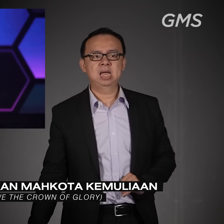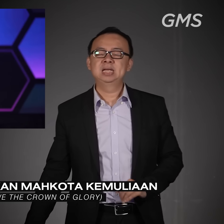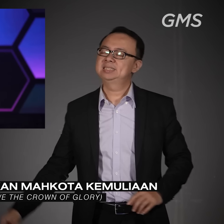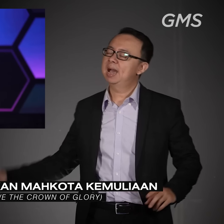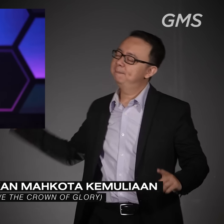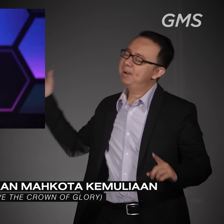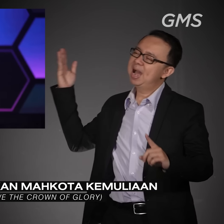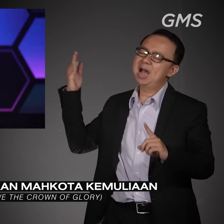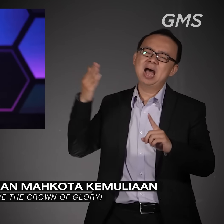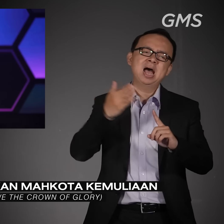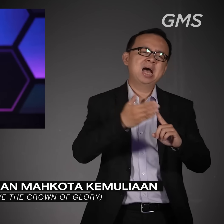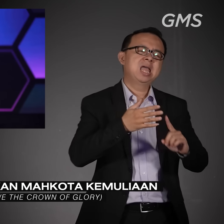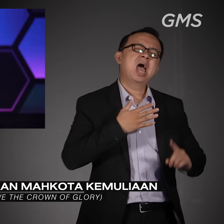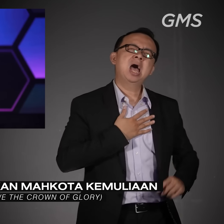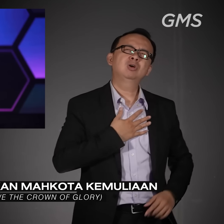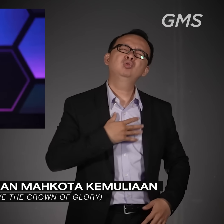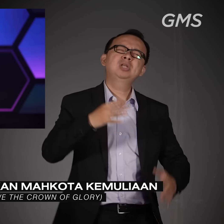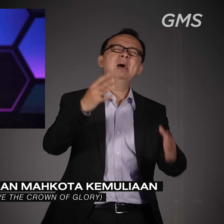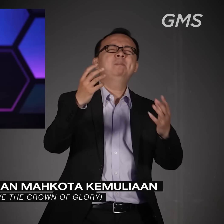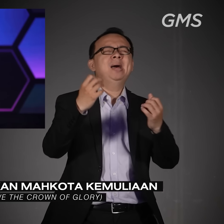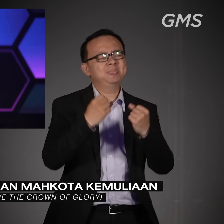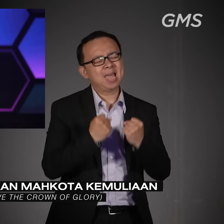sampai ku dapatkan